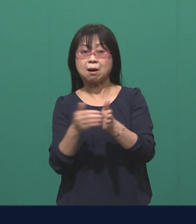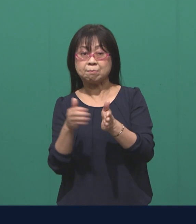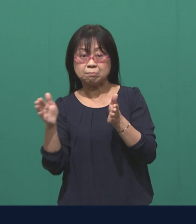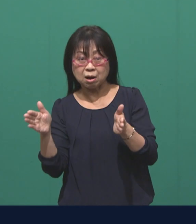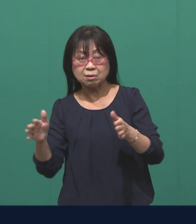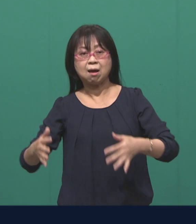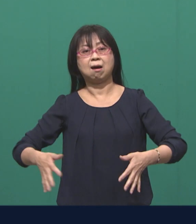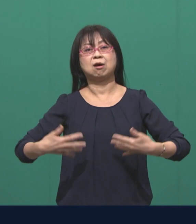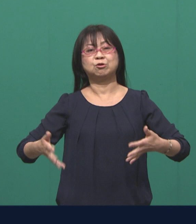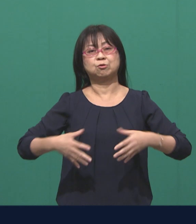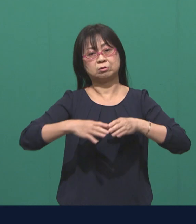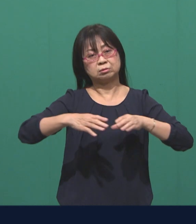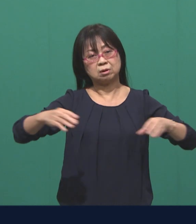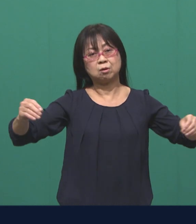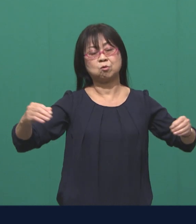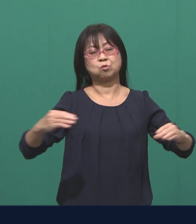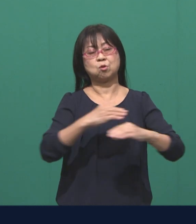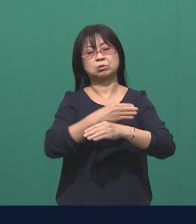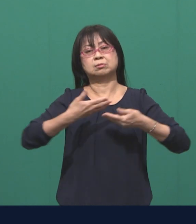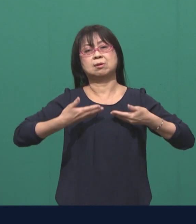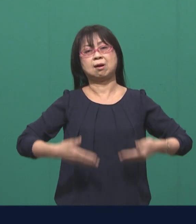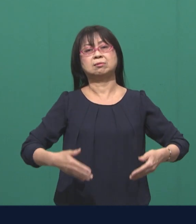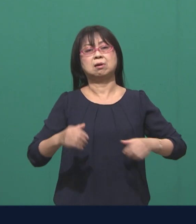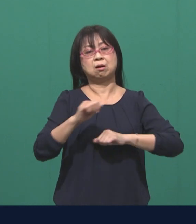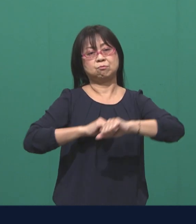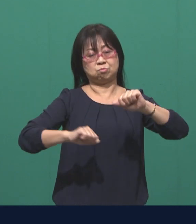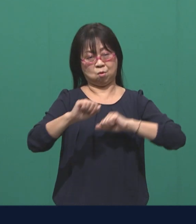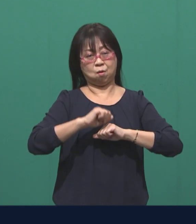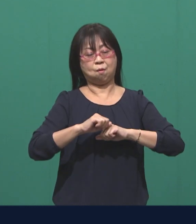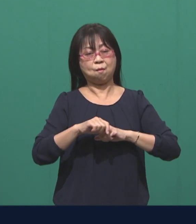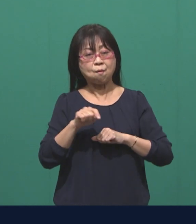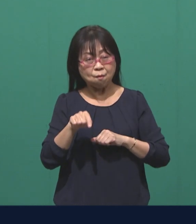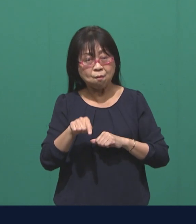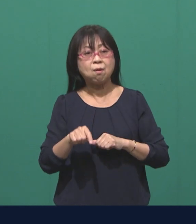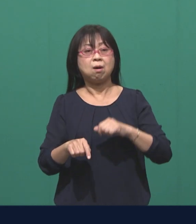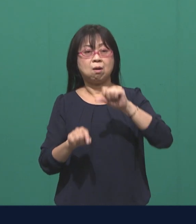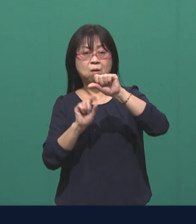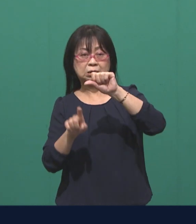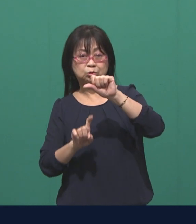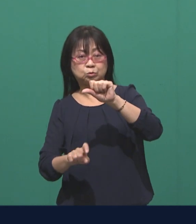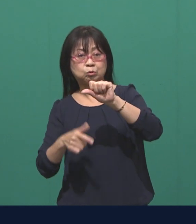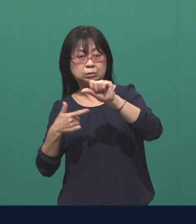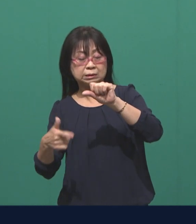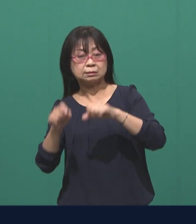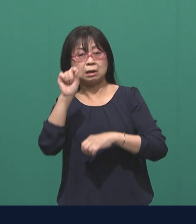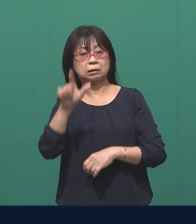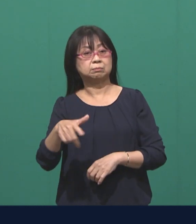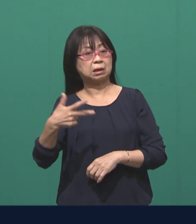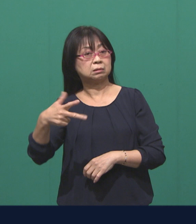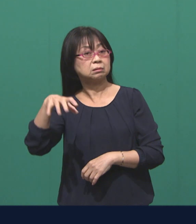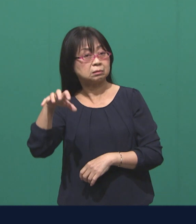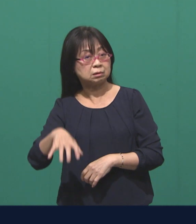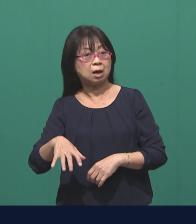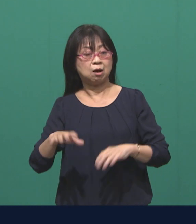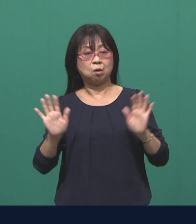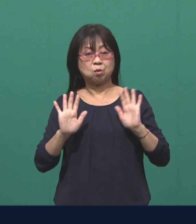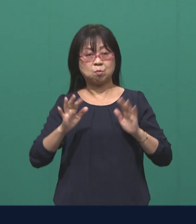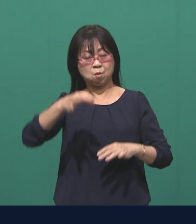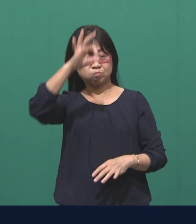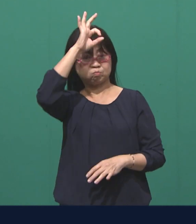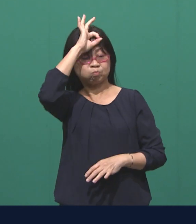今月20日まで実施されていた春の全国交通安全運動では、今月